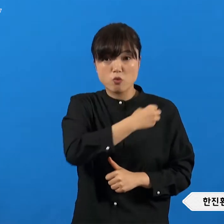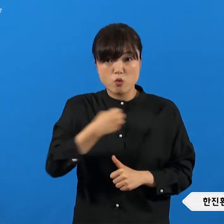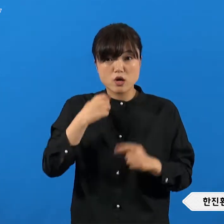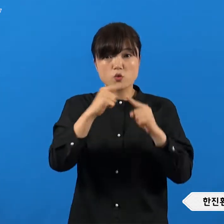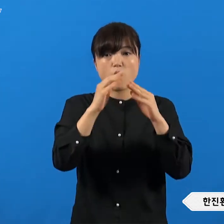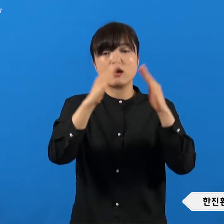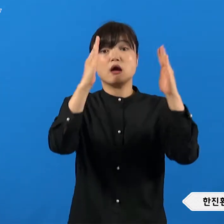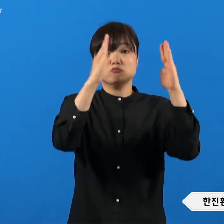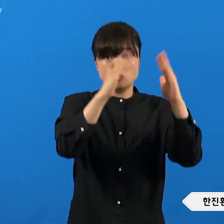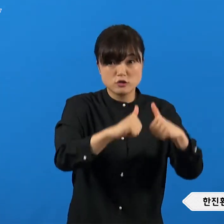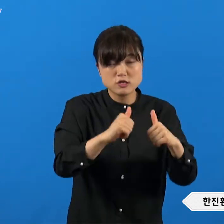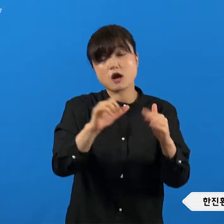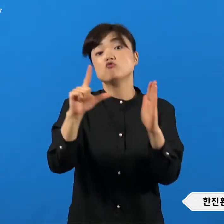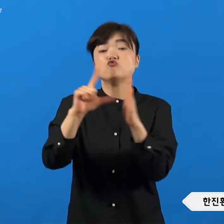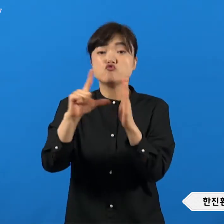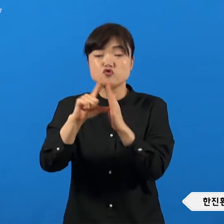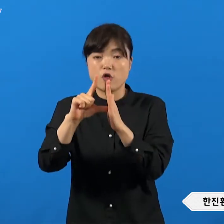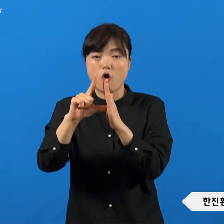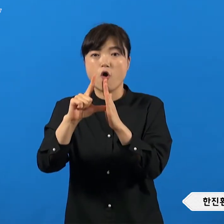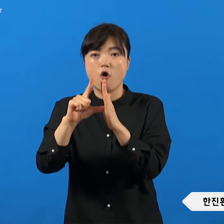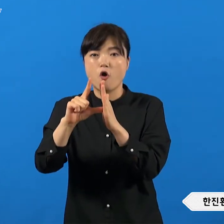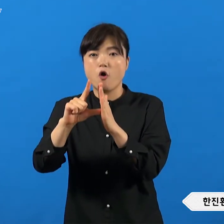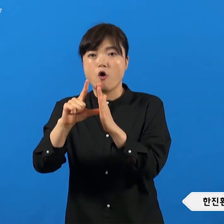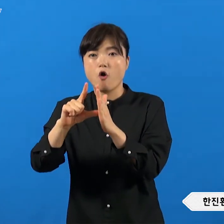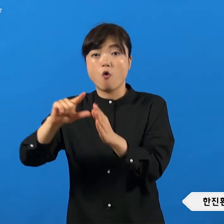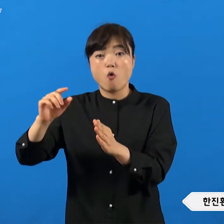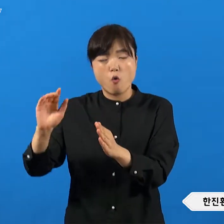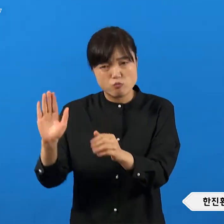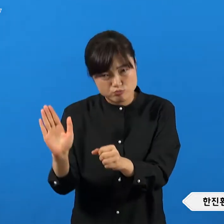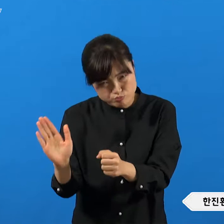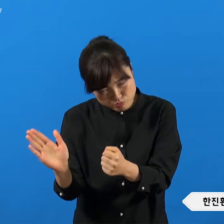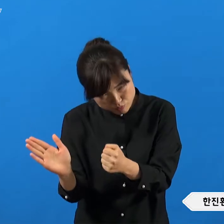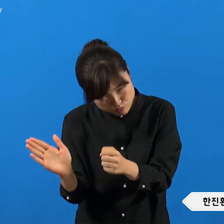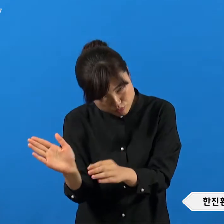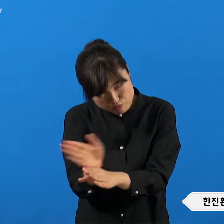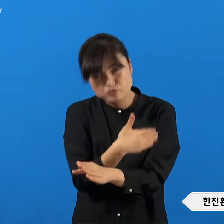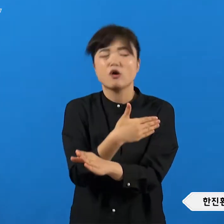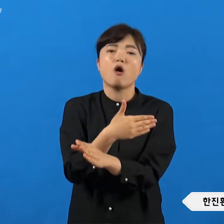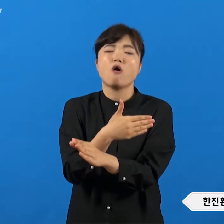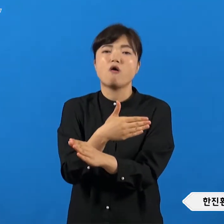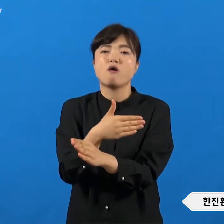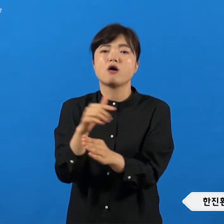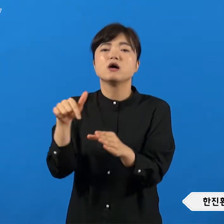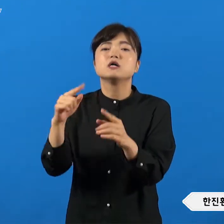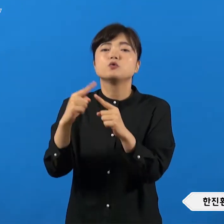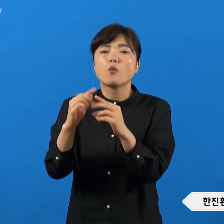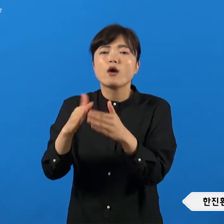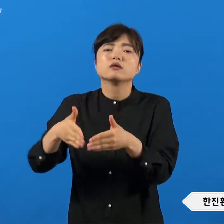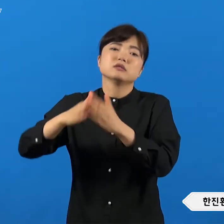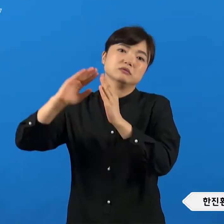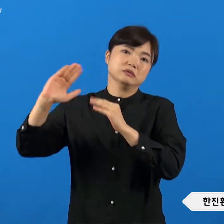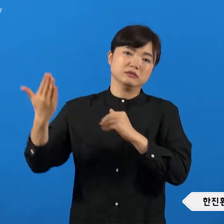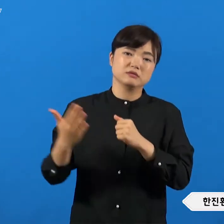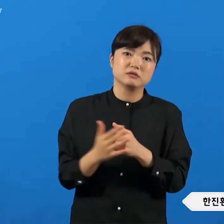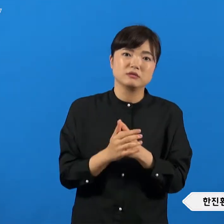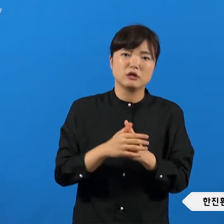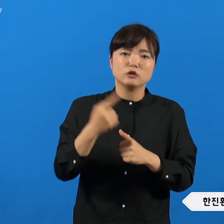마르틴 루터로 말미암아서 개신교가 탄생되는 위대한 순간이었습니다.